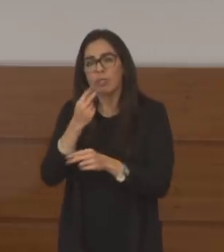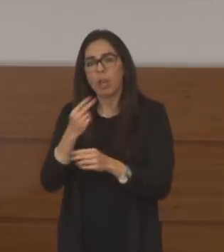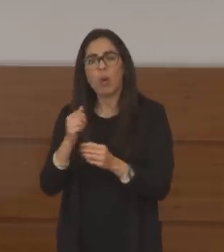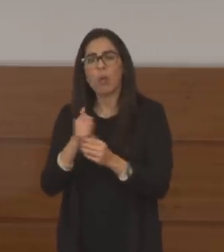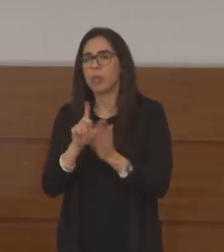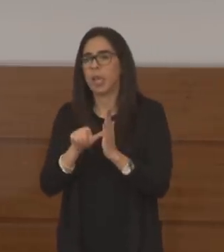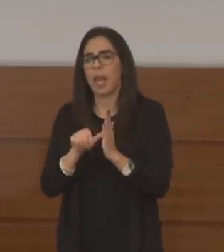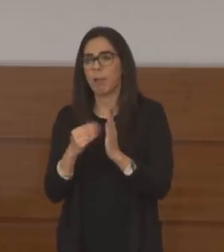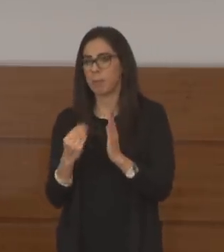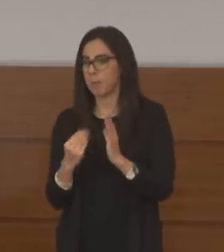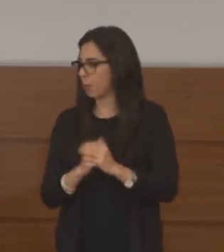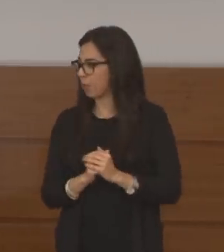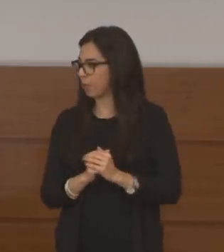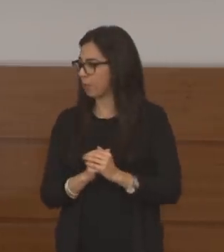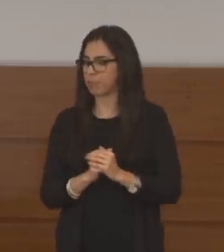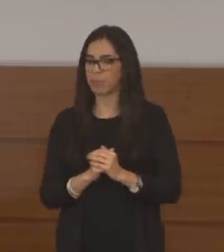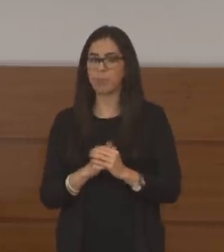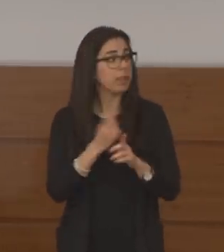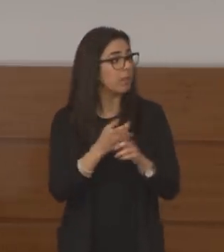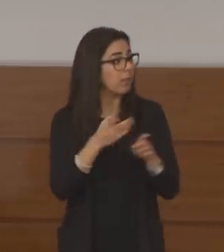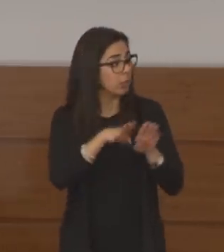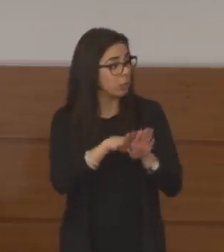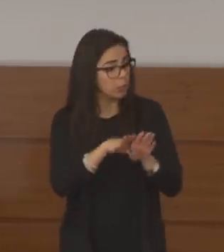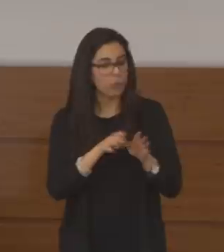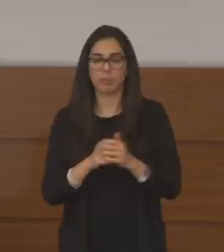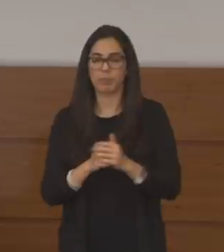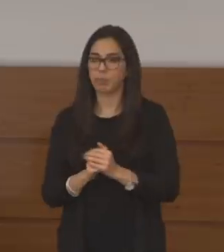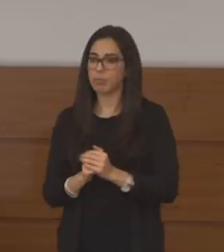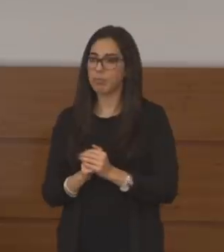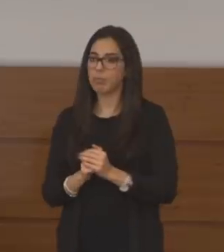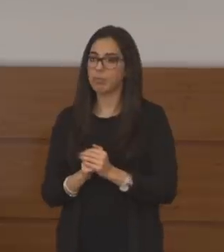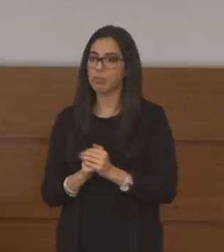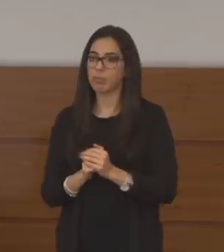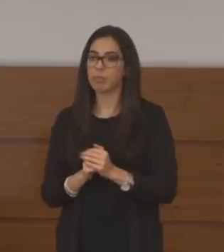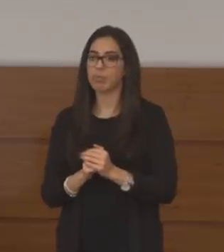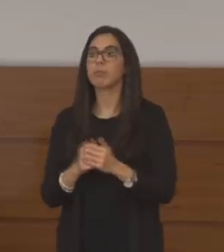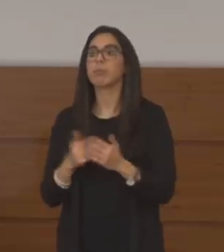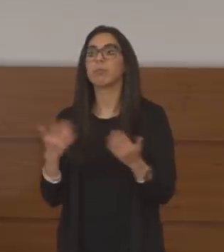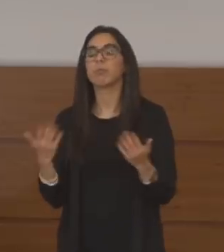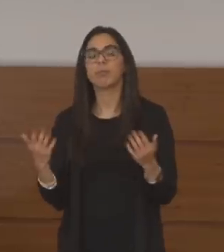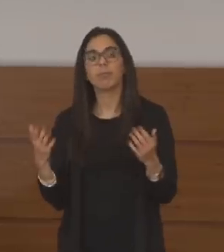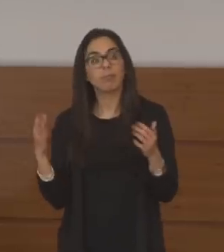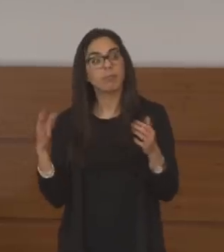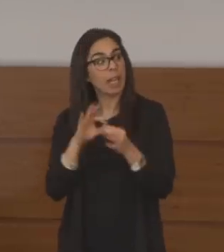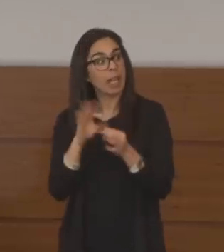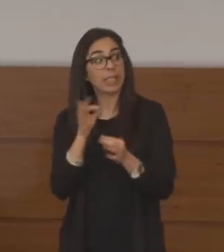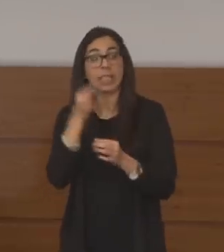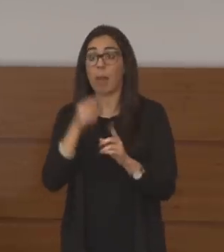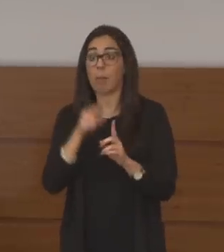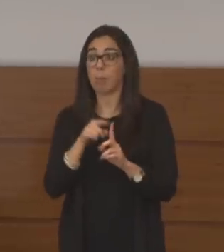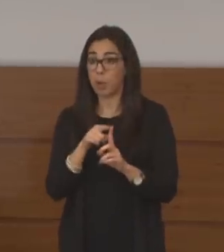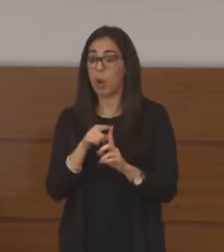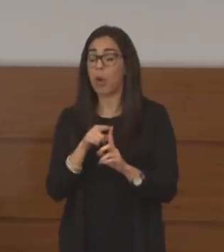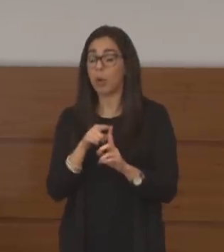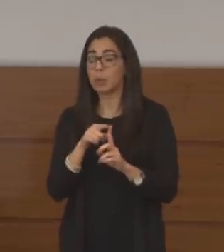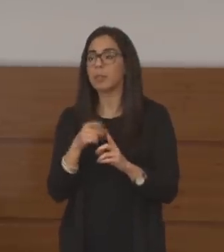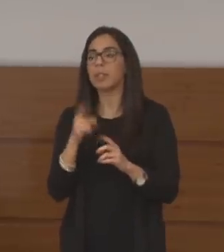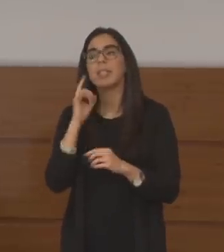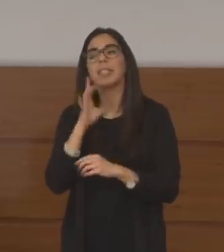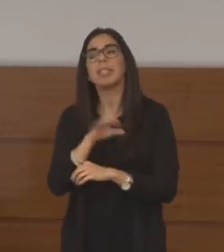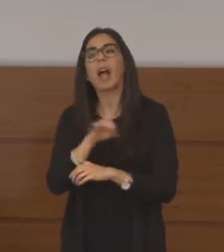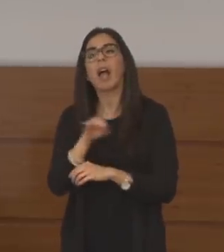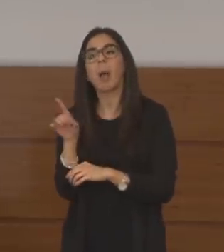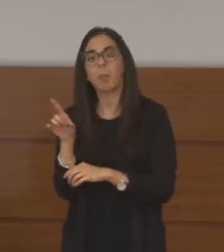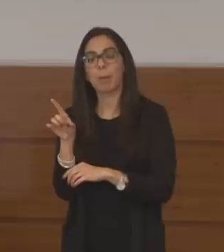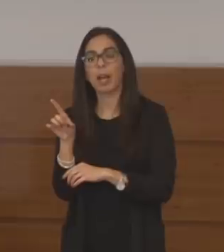di chiudere piero allora per quanto riguarda i dati sui tamponi voi sapete che è